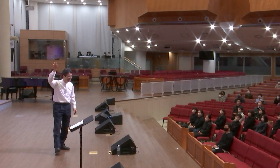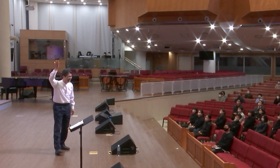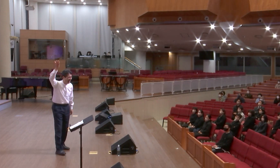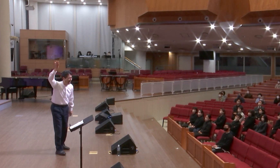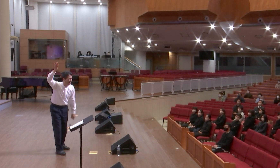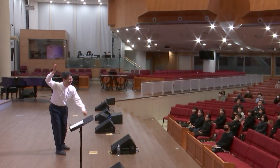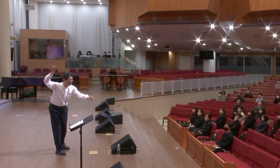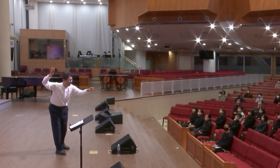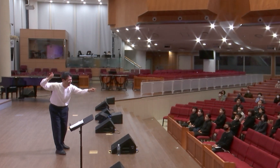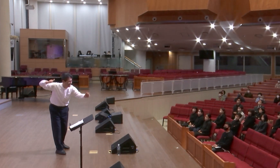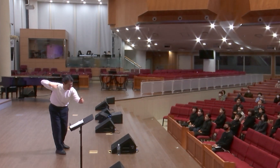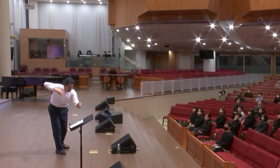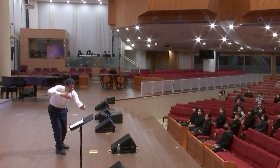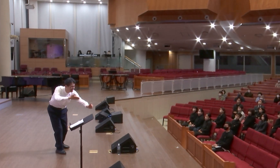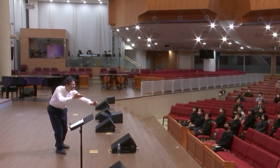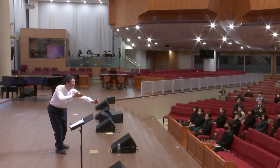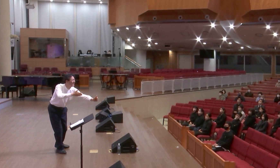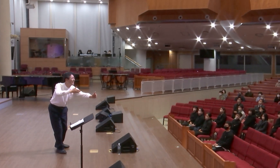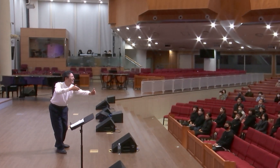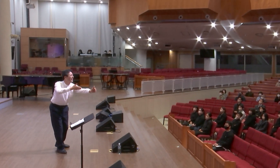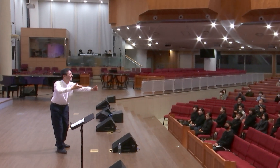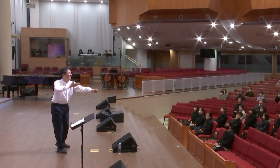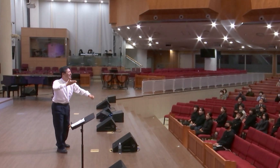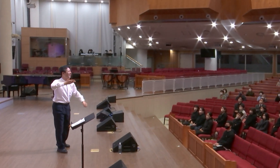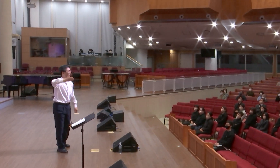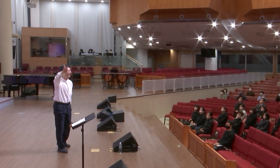그가 널 이끄시리라.